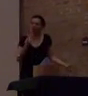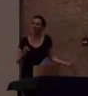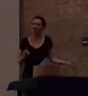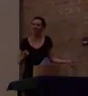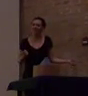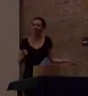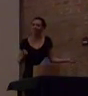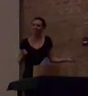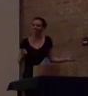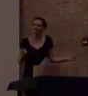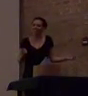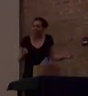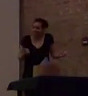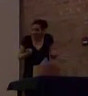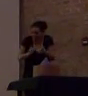Mas é perigoso.